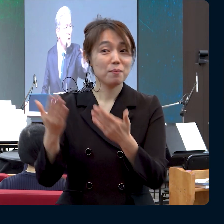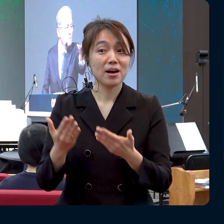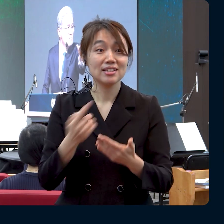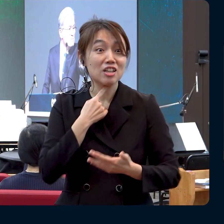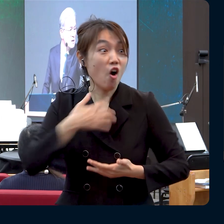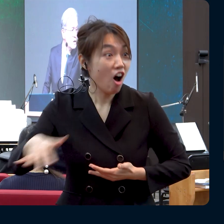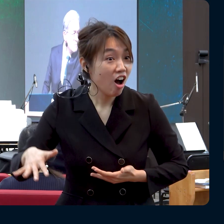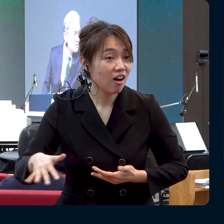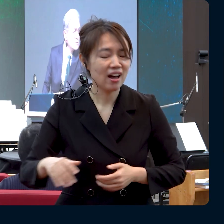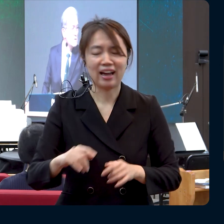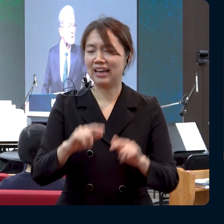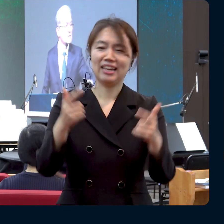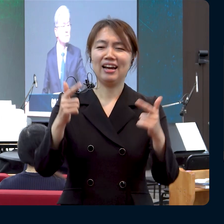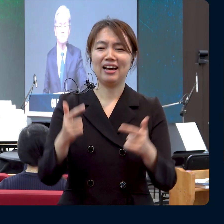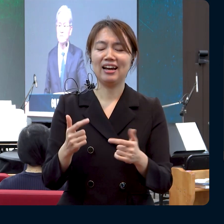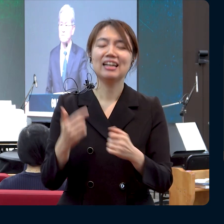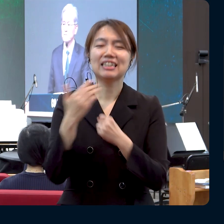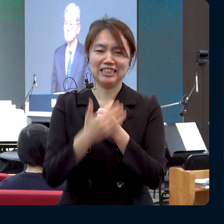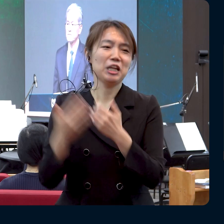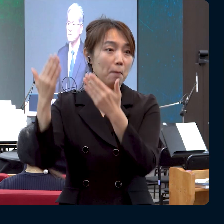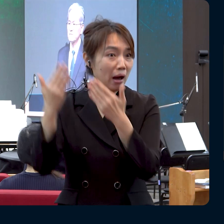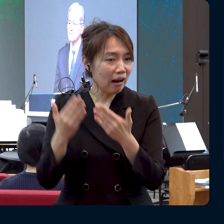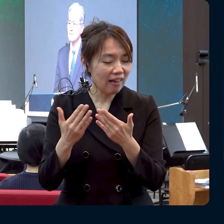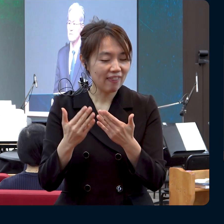그 마음의 밑바닥이 빠졌으니까.